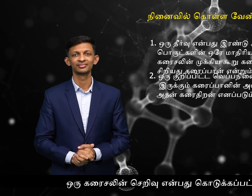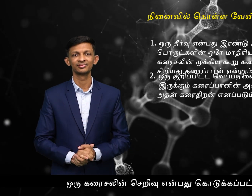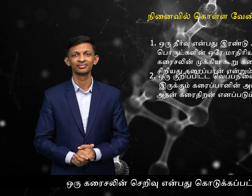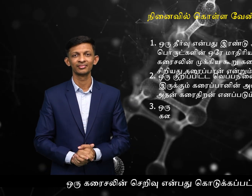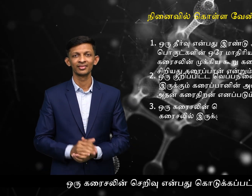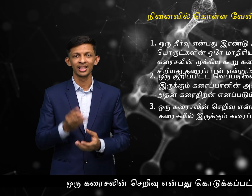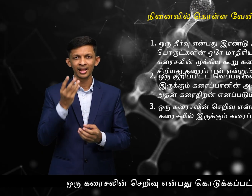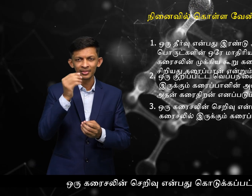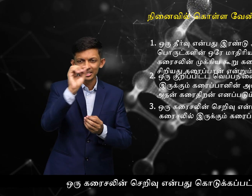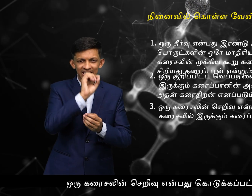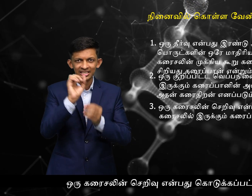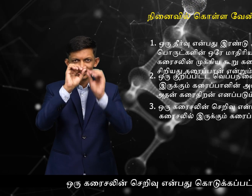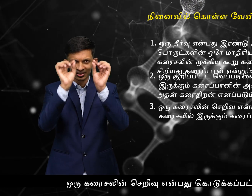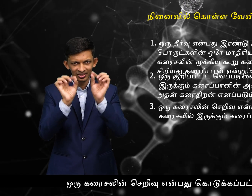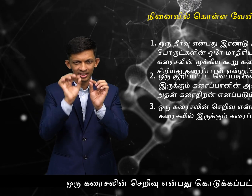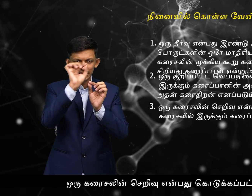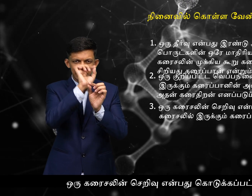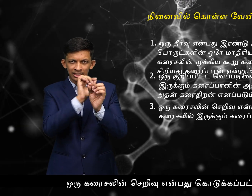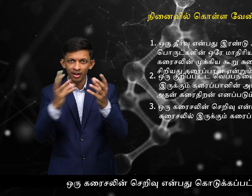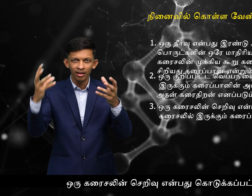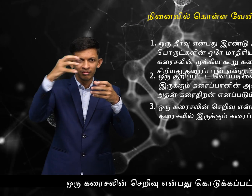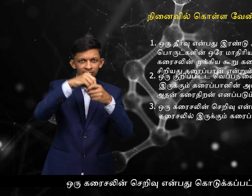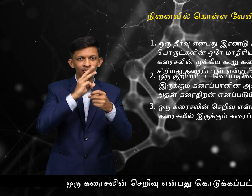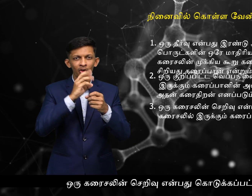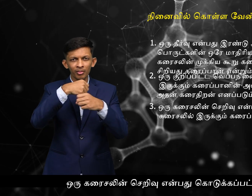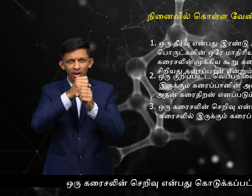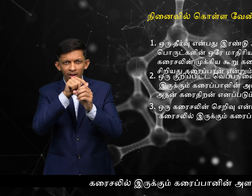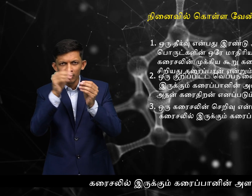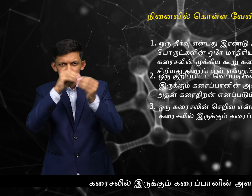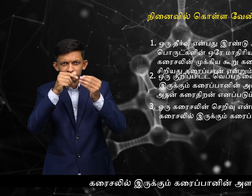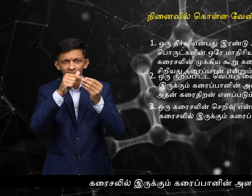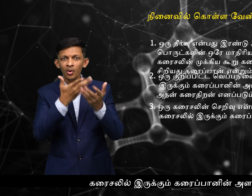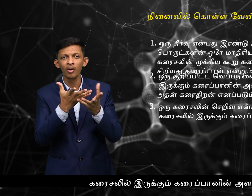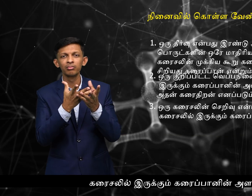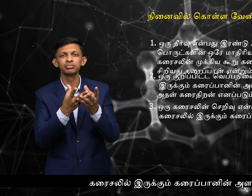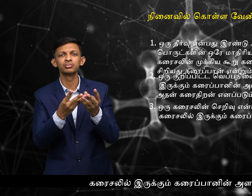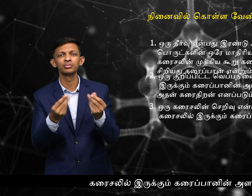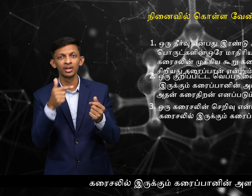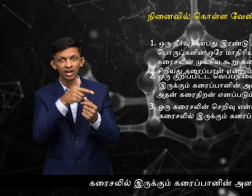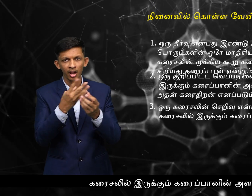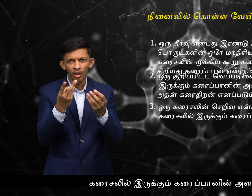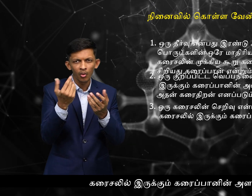ஒரு கரைசலின் செறிவு என்பது கொடுக்கப்பட்ட அளவு கரைசலில் இருக்கும் கரைப்பானின்